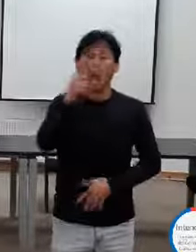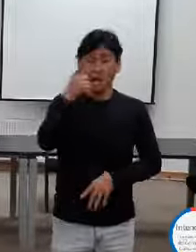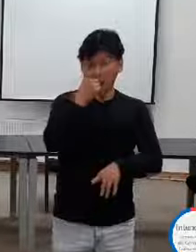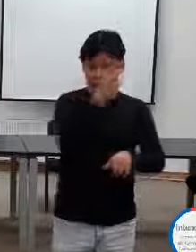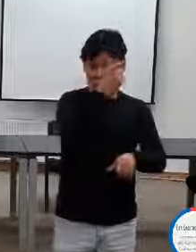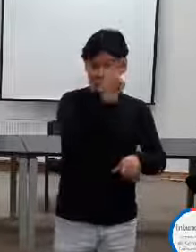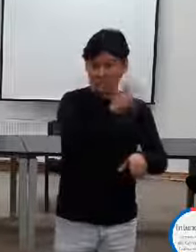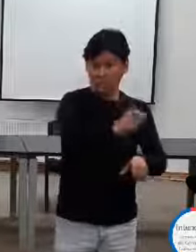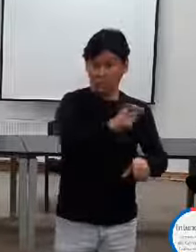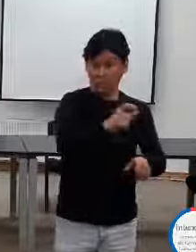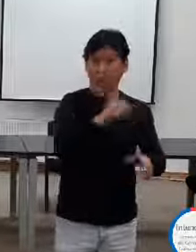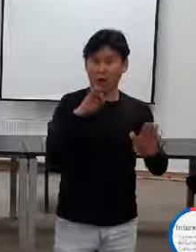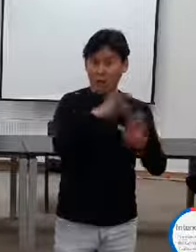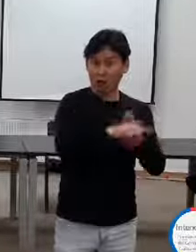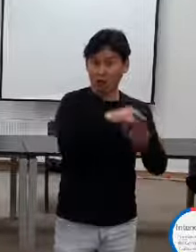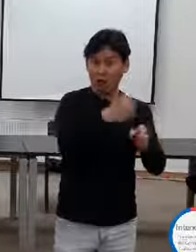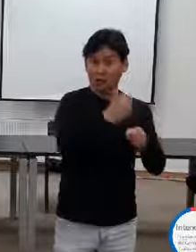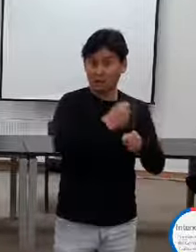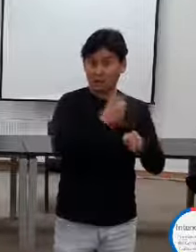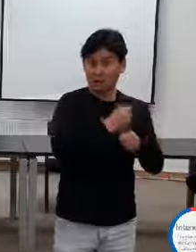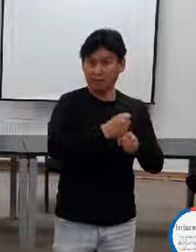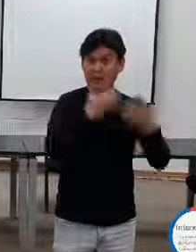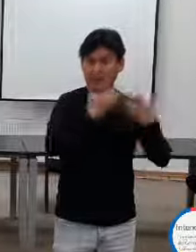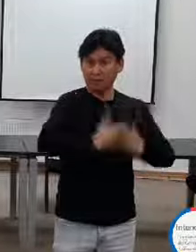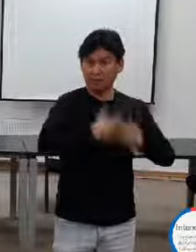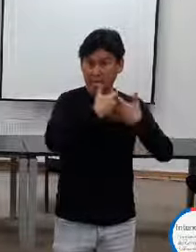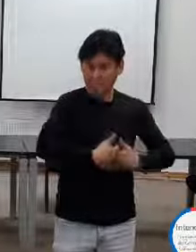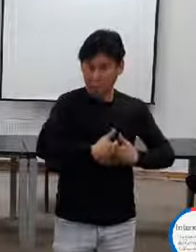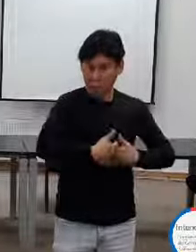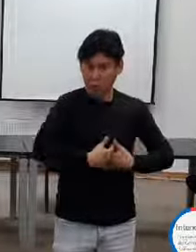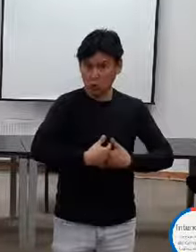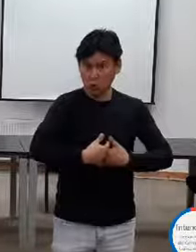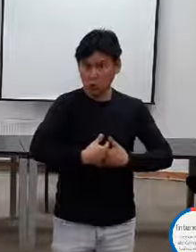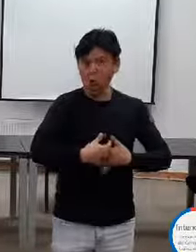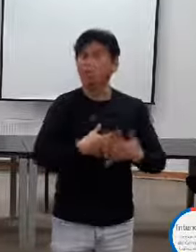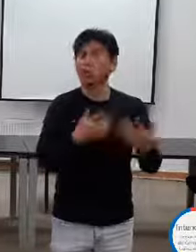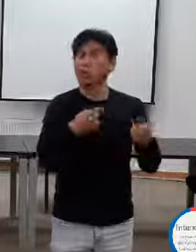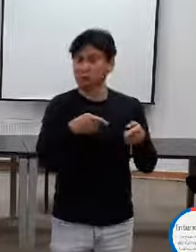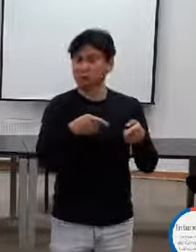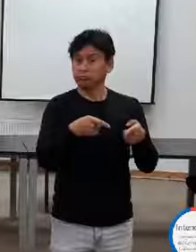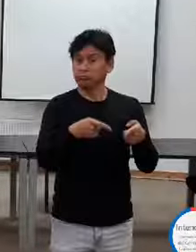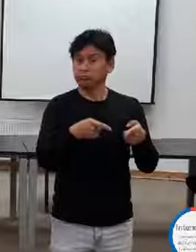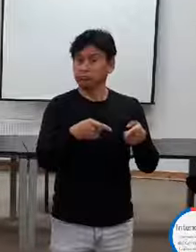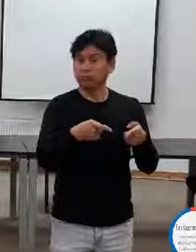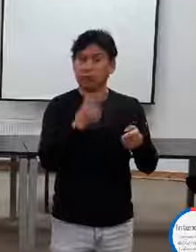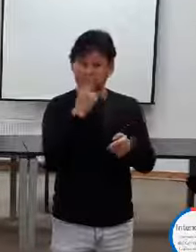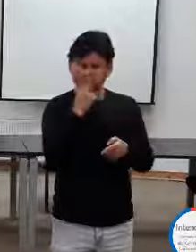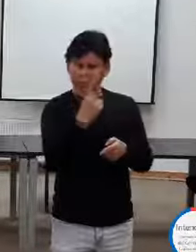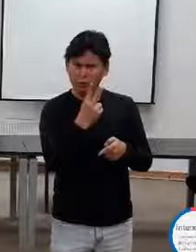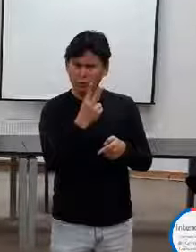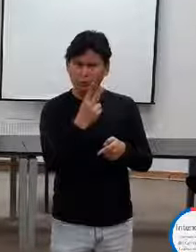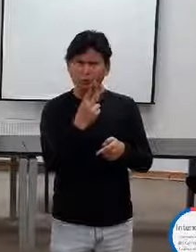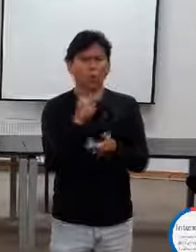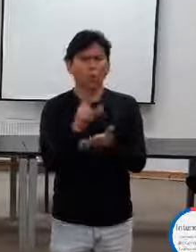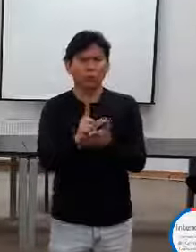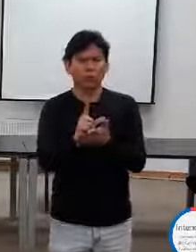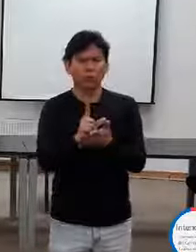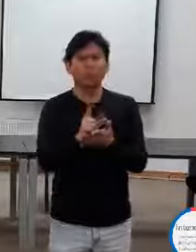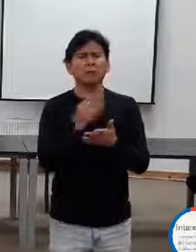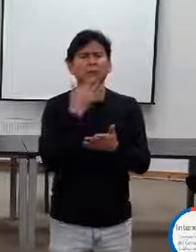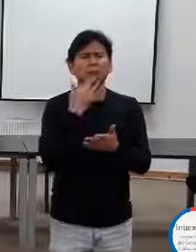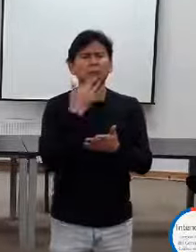17 de mayo. Este señor trabaja como mecánico en la empresa Fisca y se ha visto acá en nuestra localidad